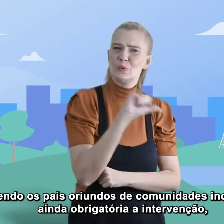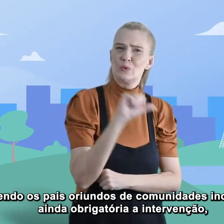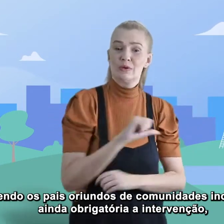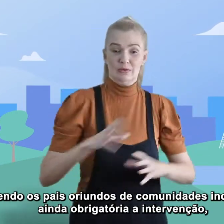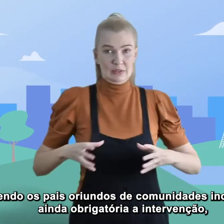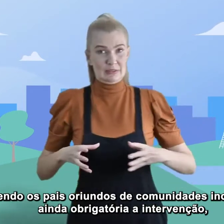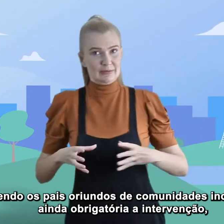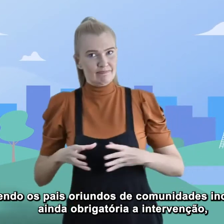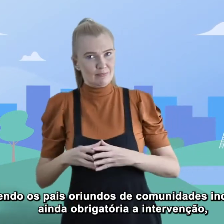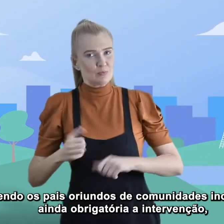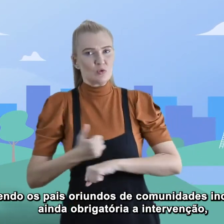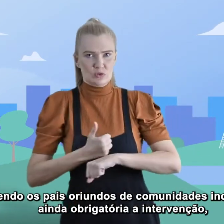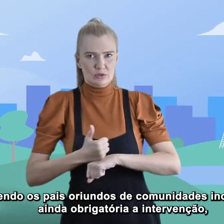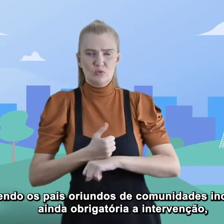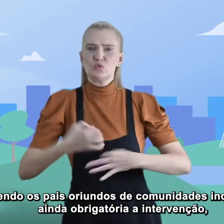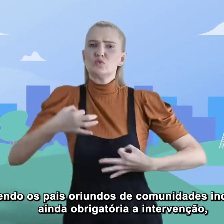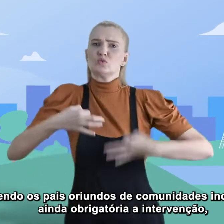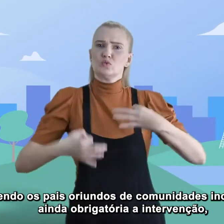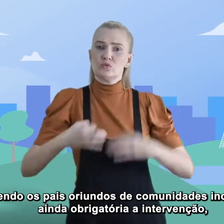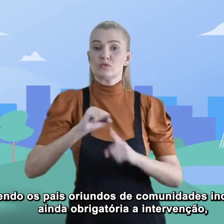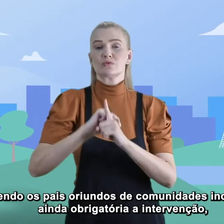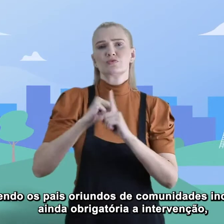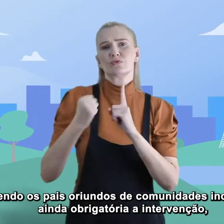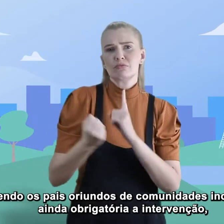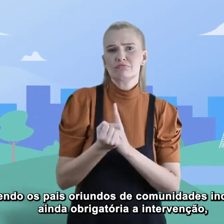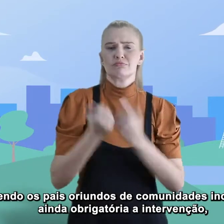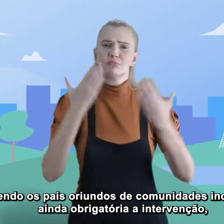é ainda obrigatória a intervenção